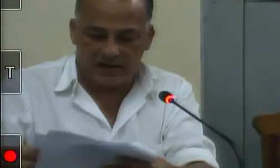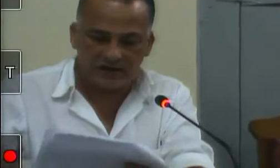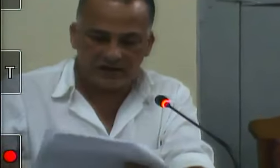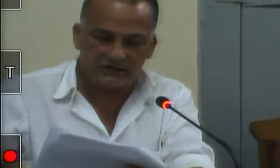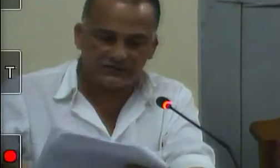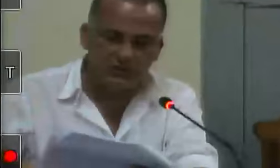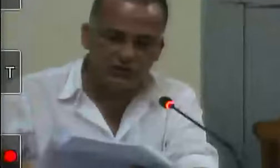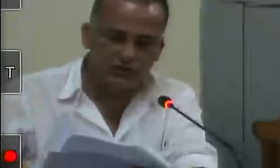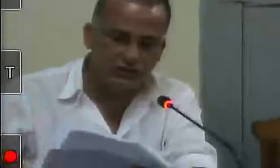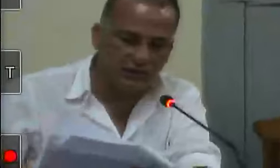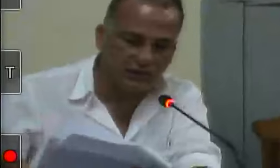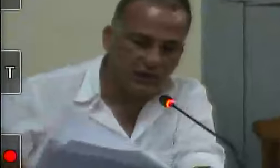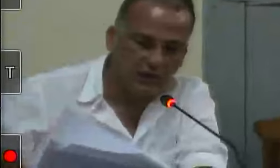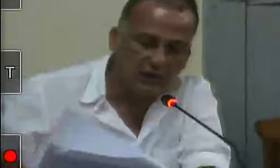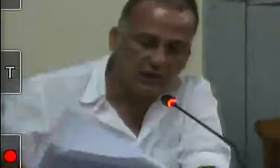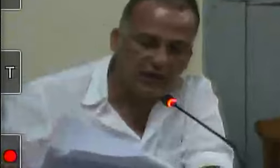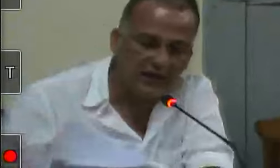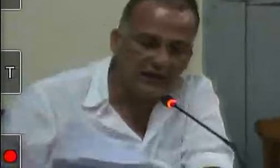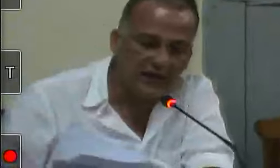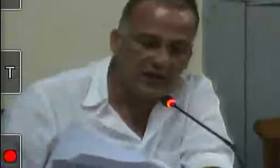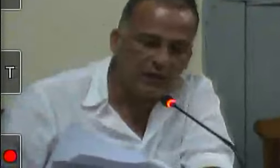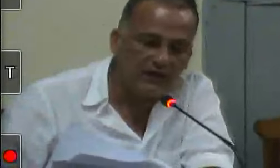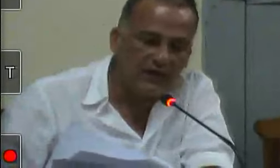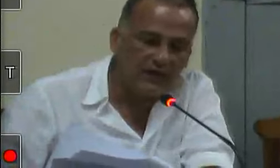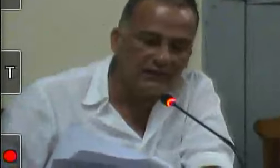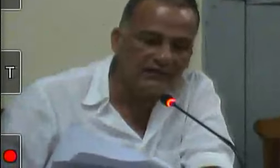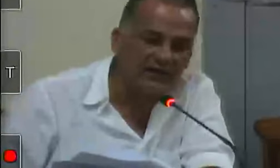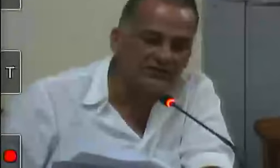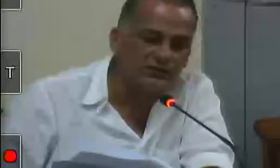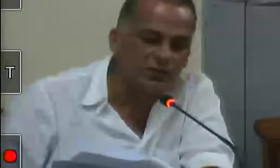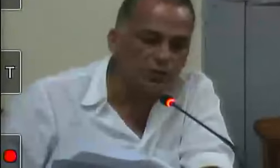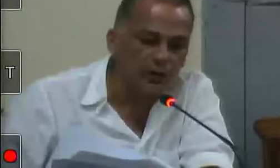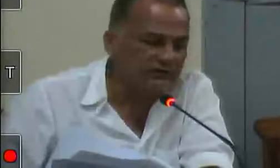ela lá já existe. A lei é uma lei